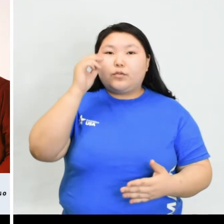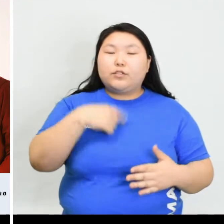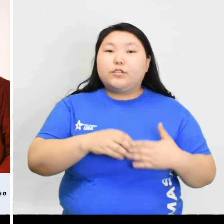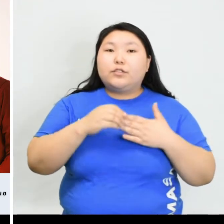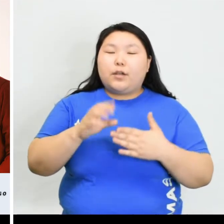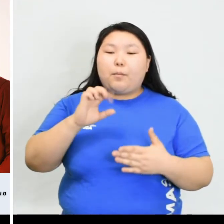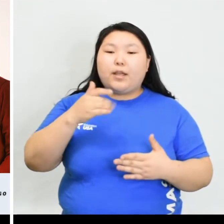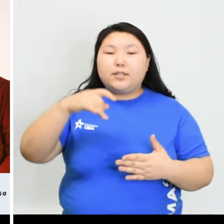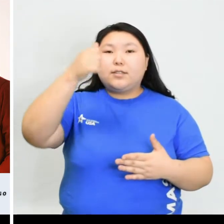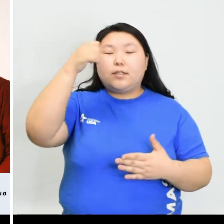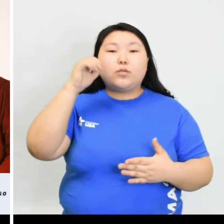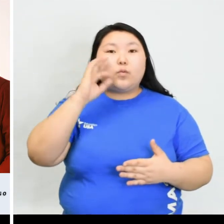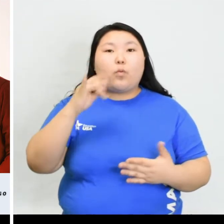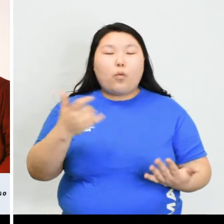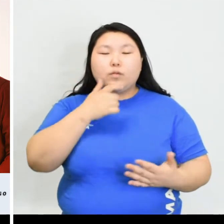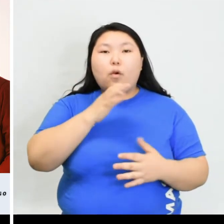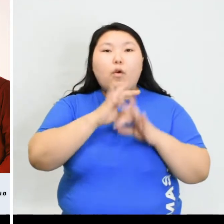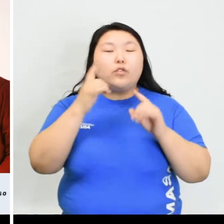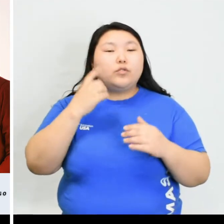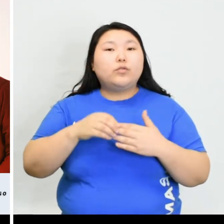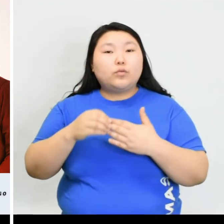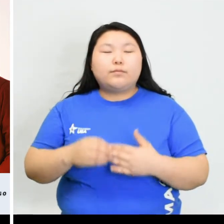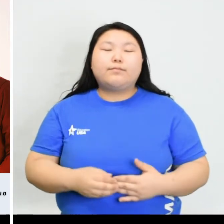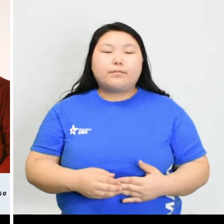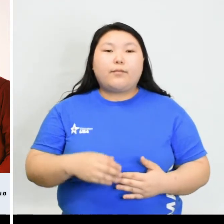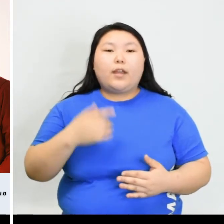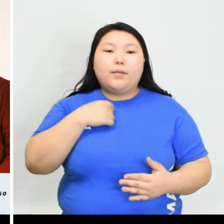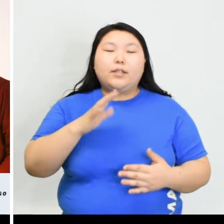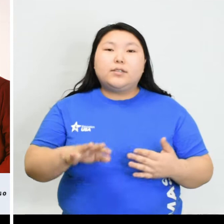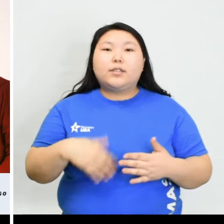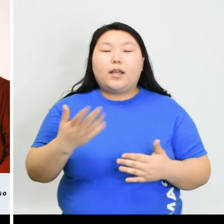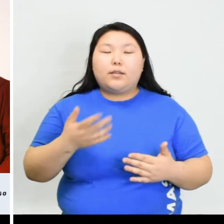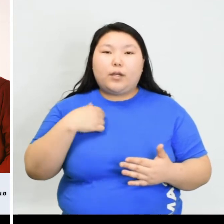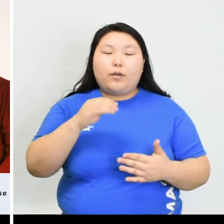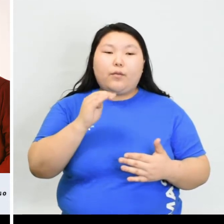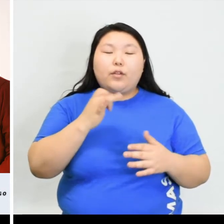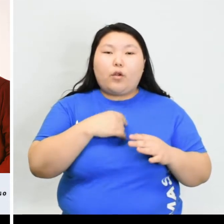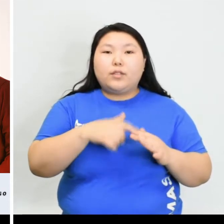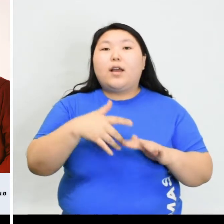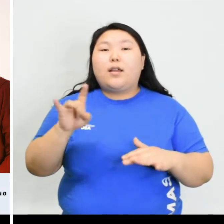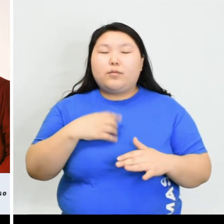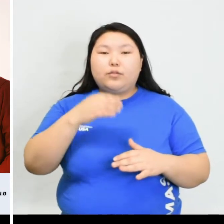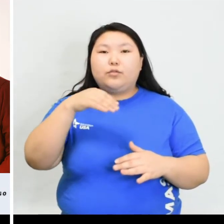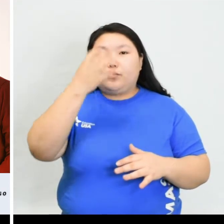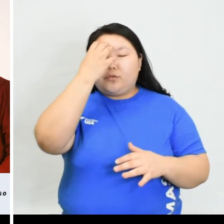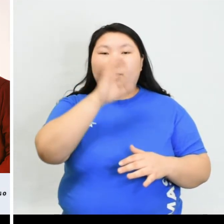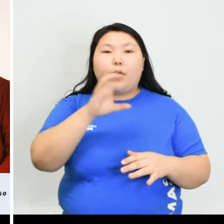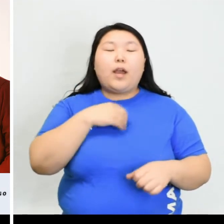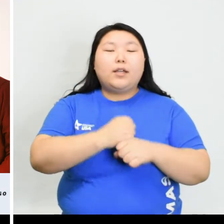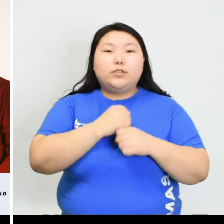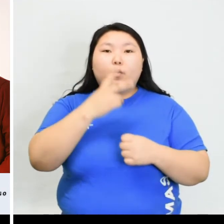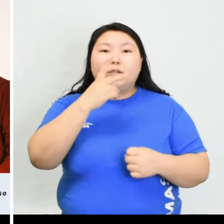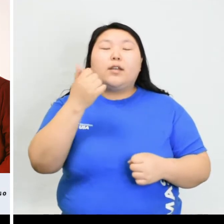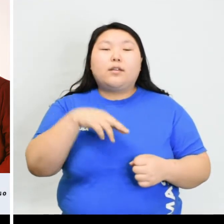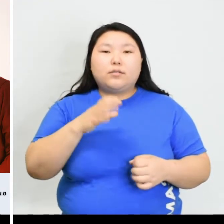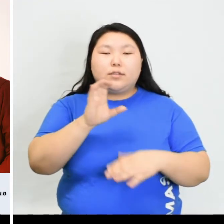бакалавр сурсан чиглэлээрээ магистртаа сурсан уу? Эсвэл өөр чиглэлээр сурсан уу? Тий, дараа нь шти PwC-с гараад би төрийн байгууллагад